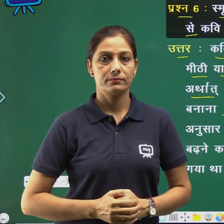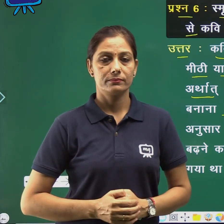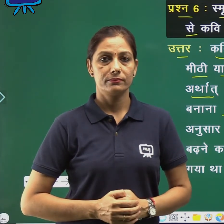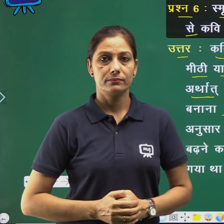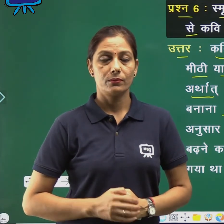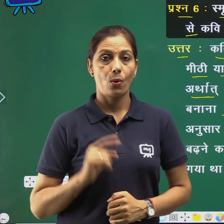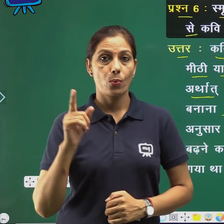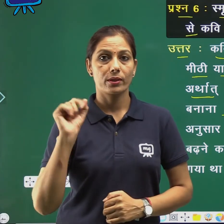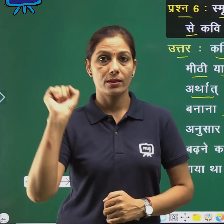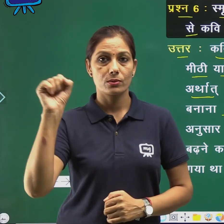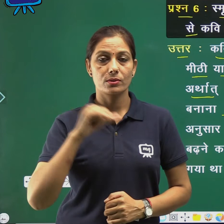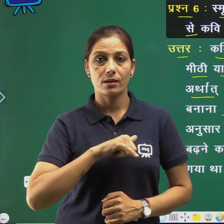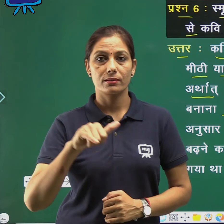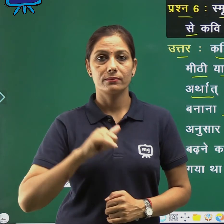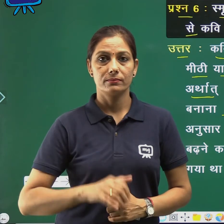उनके अनुसार